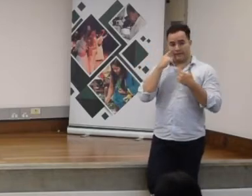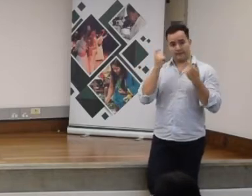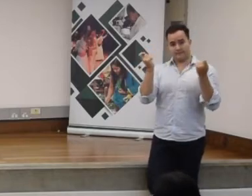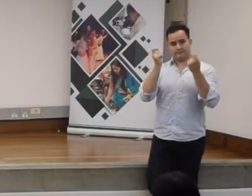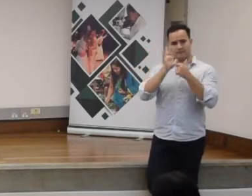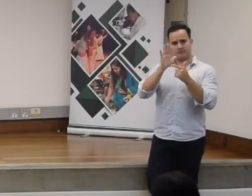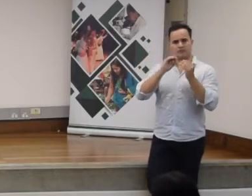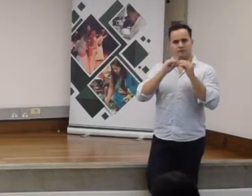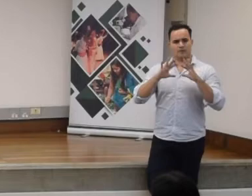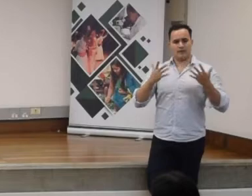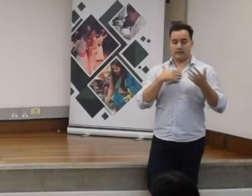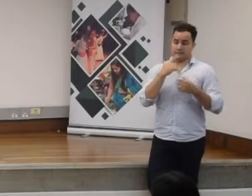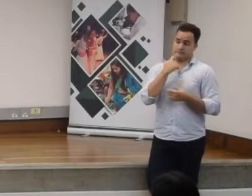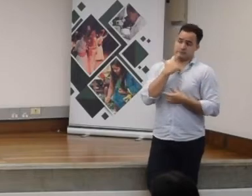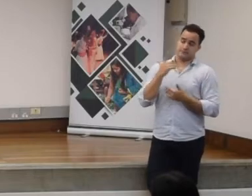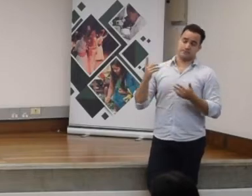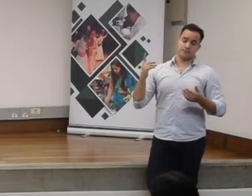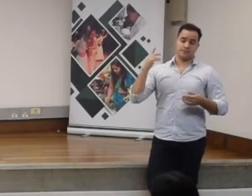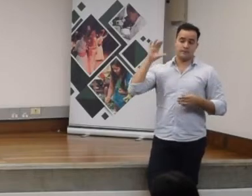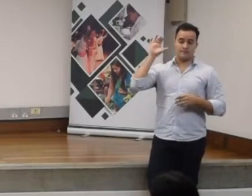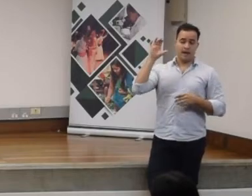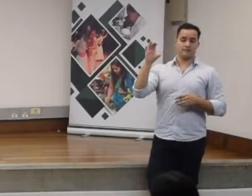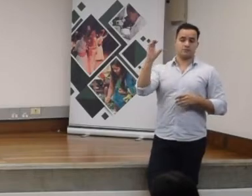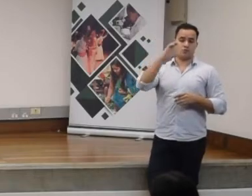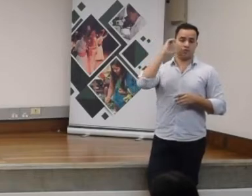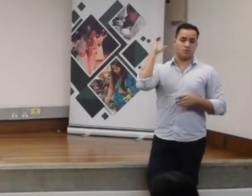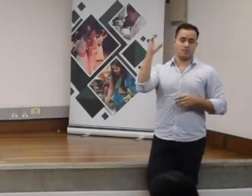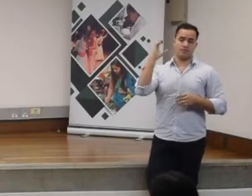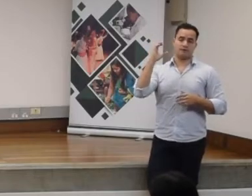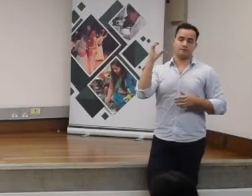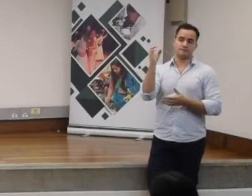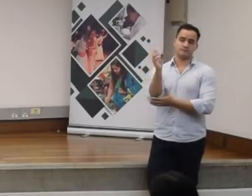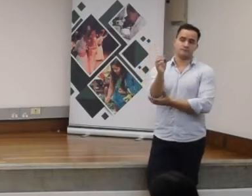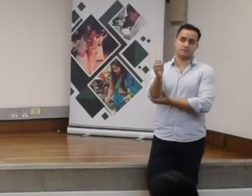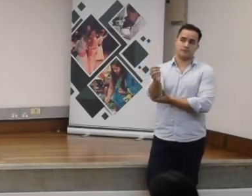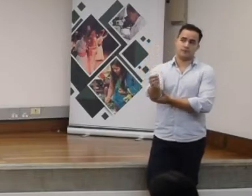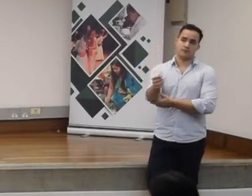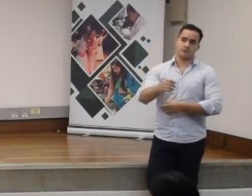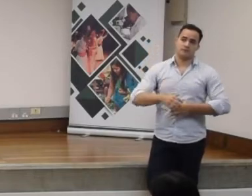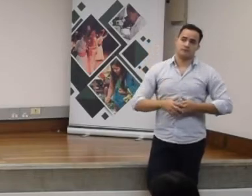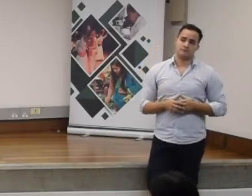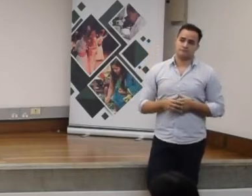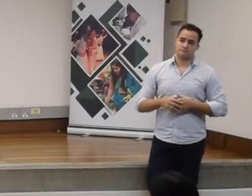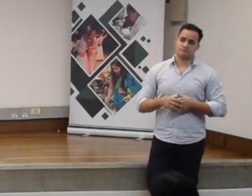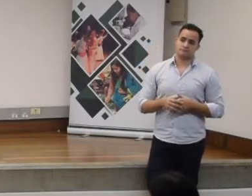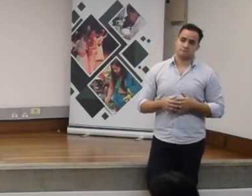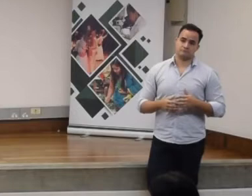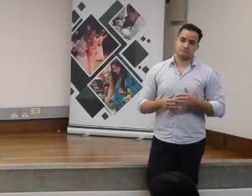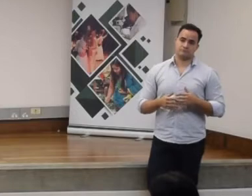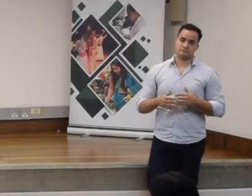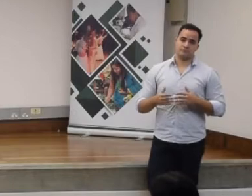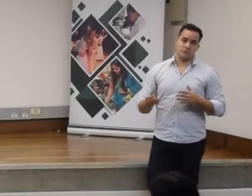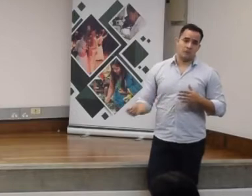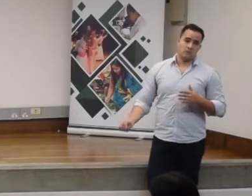que sea el país, ¿sí?, que inauguró